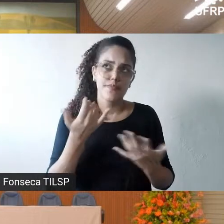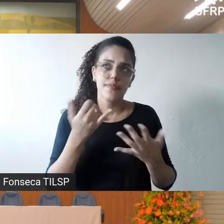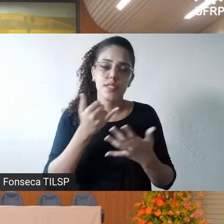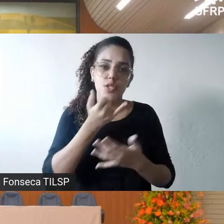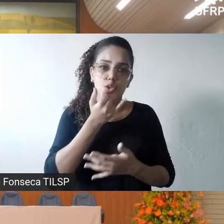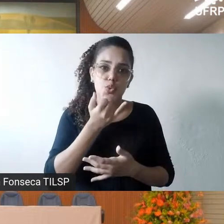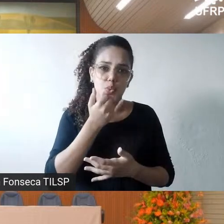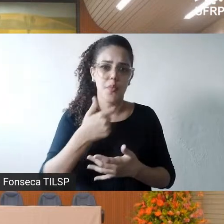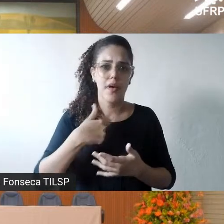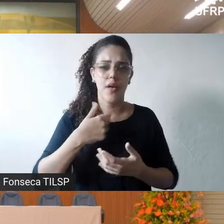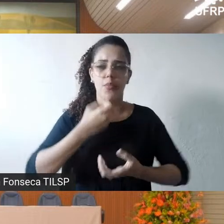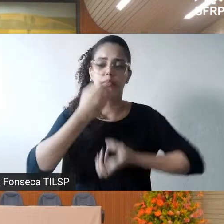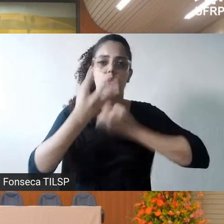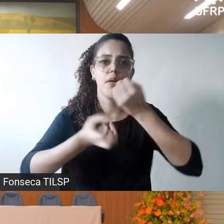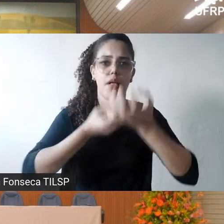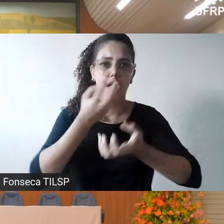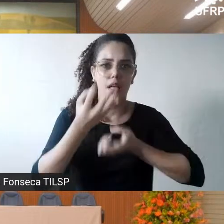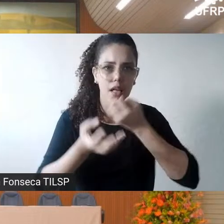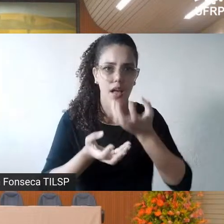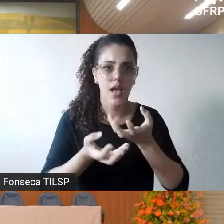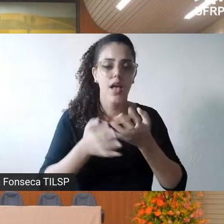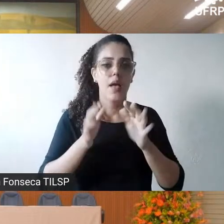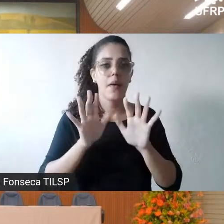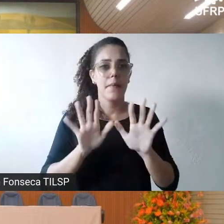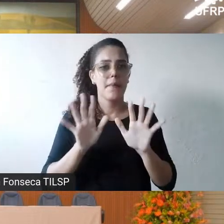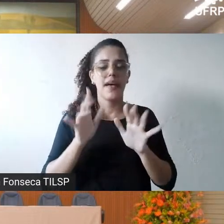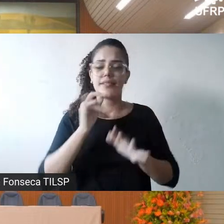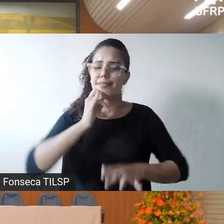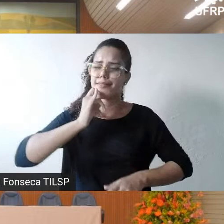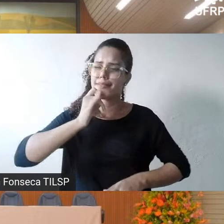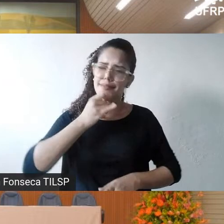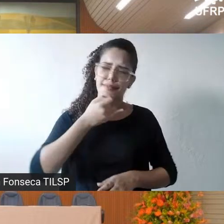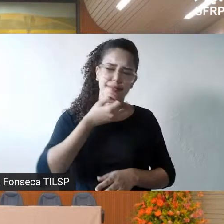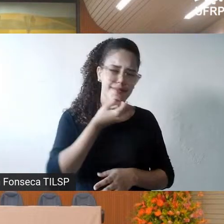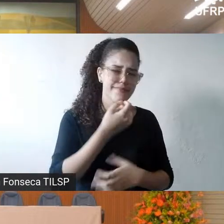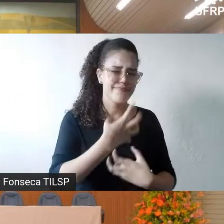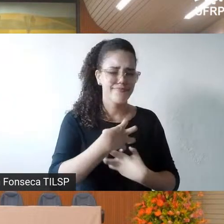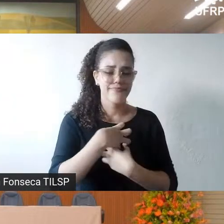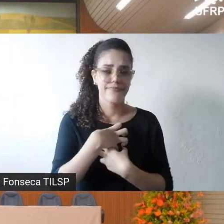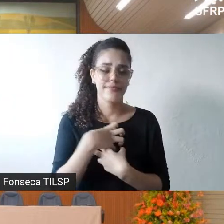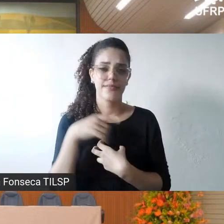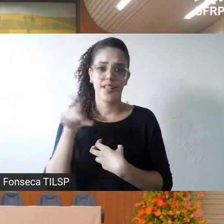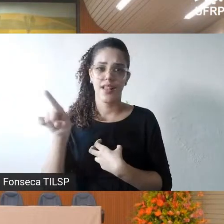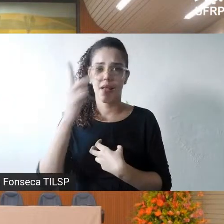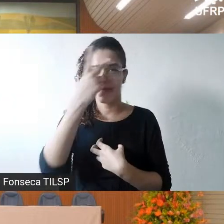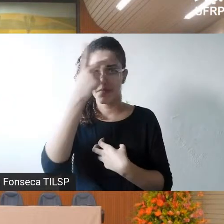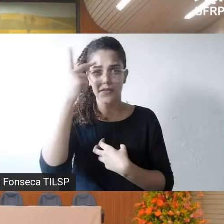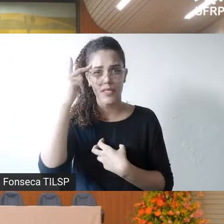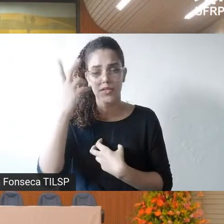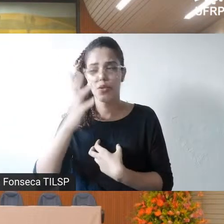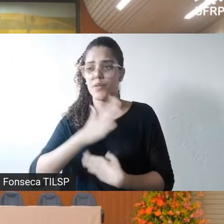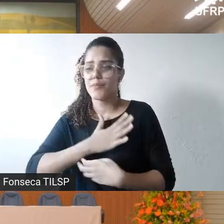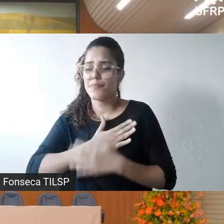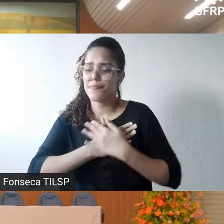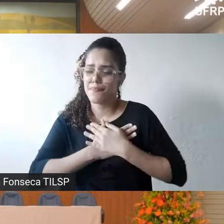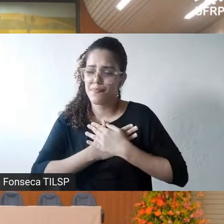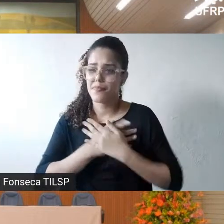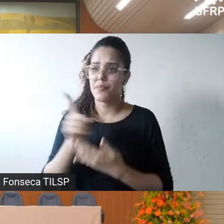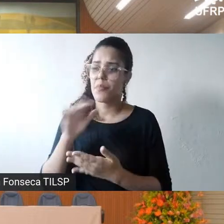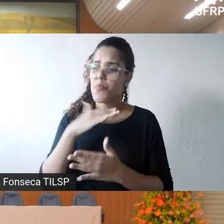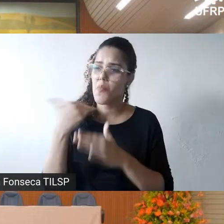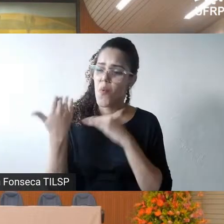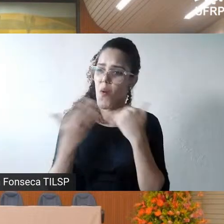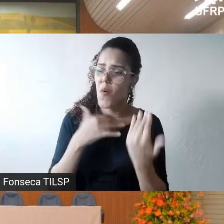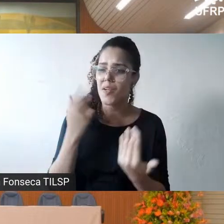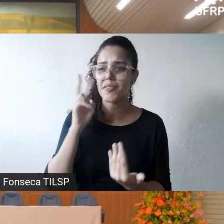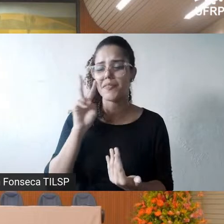muito triste ver pessoas queridas morrendo por conta de irresponsabilidade de algumas pessoas. Porque é isso que